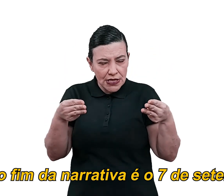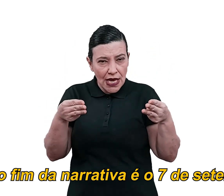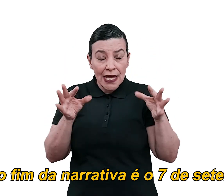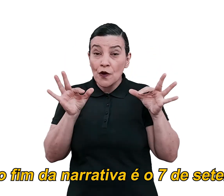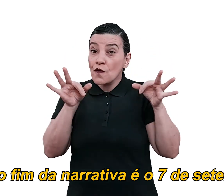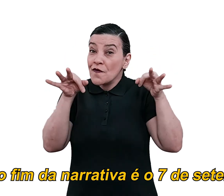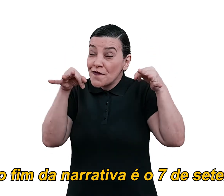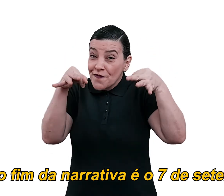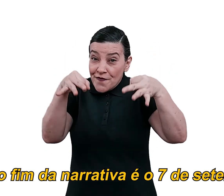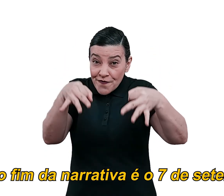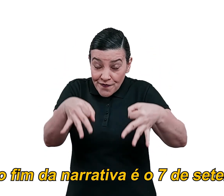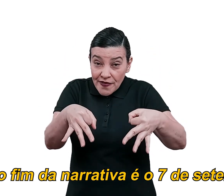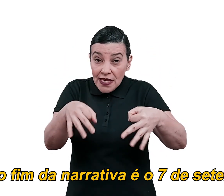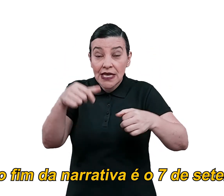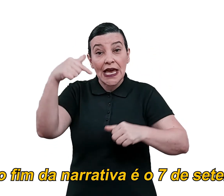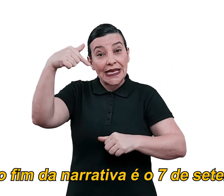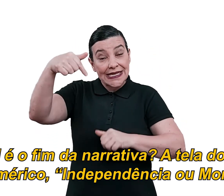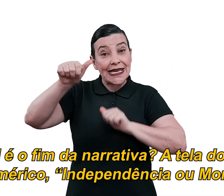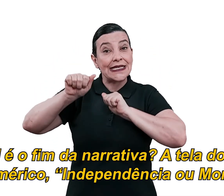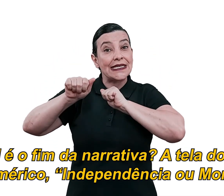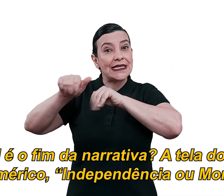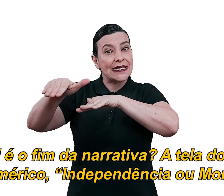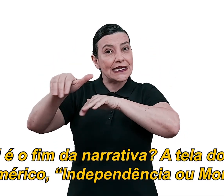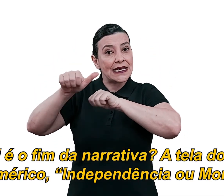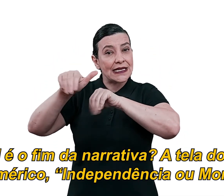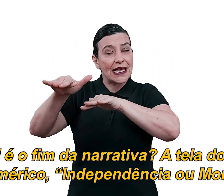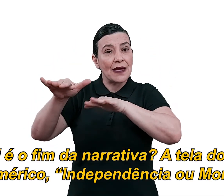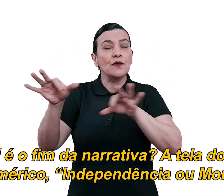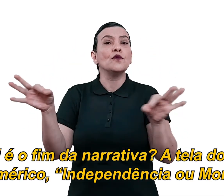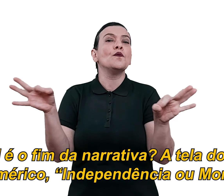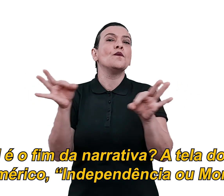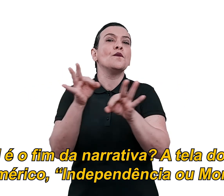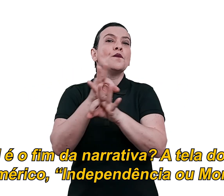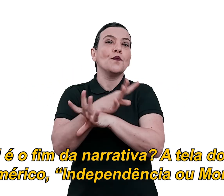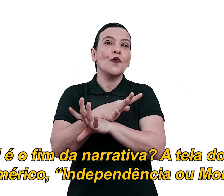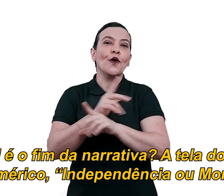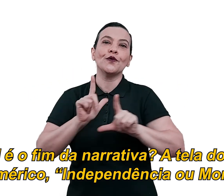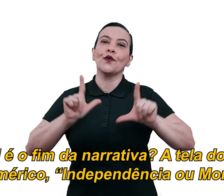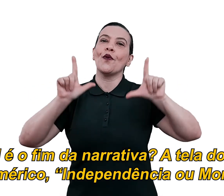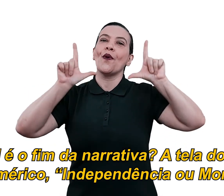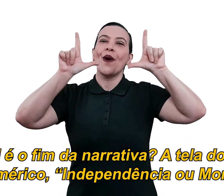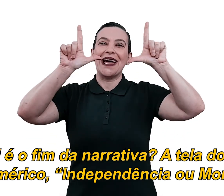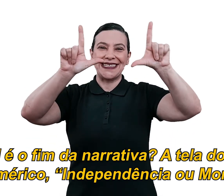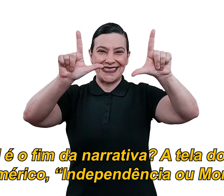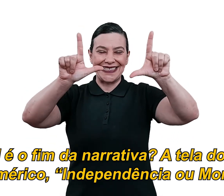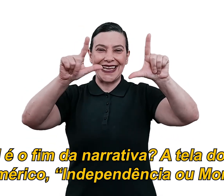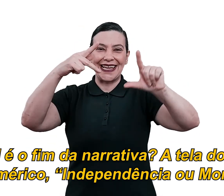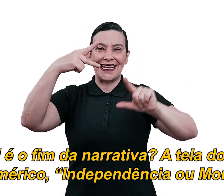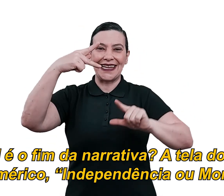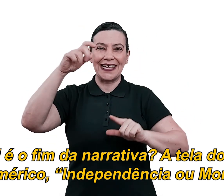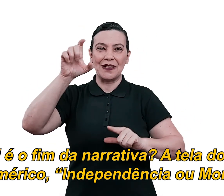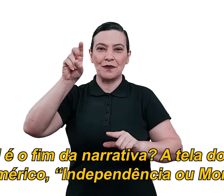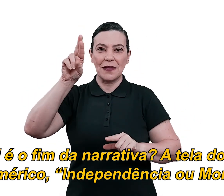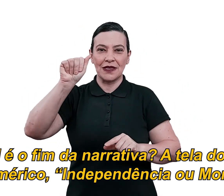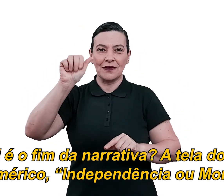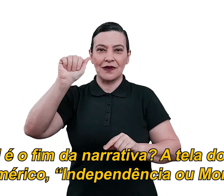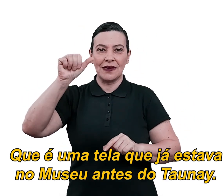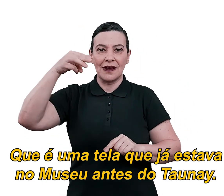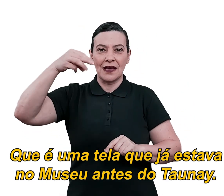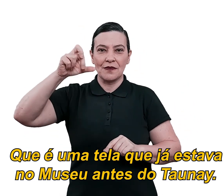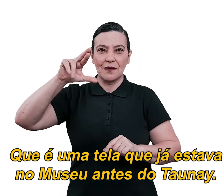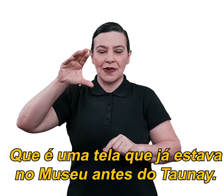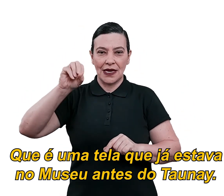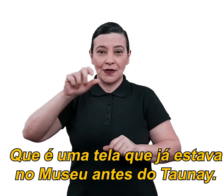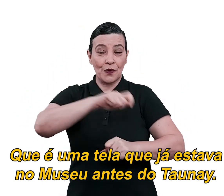da narrativa é o 7 de setembro. E qual é o fim da narrativa? A tela do Pedro Américo, Independência ou